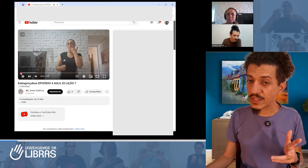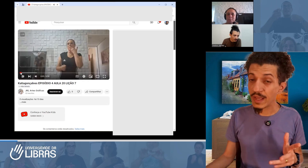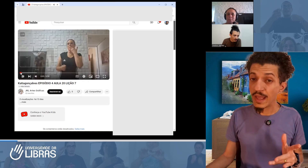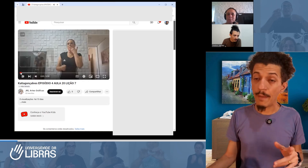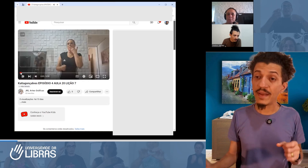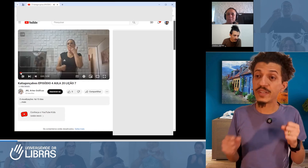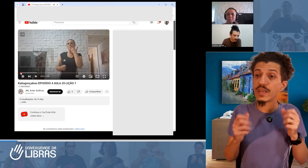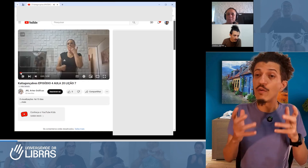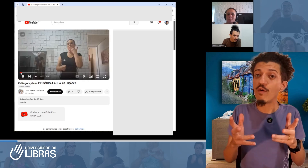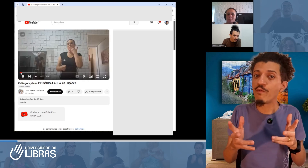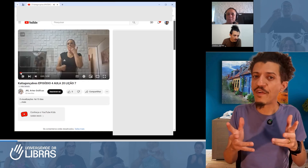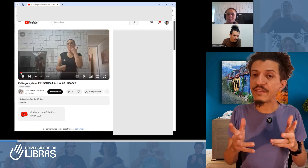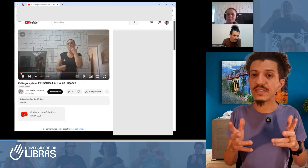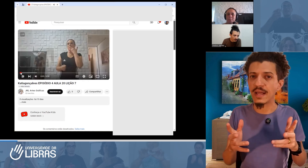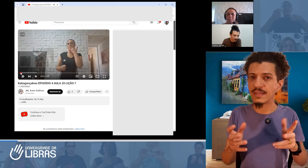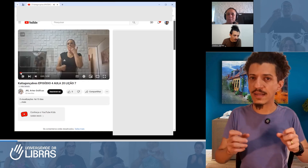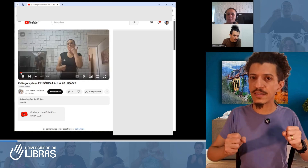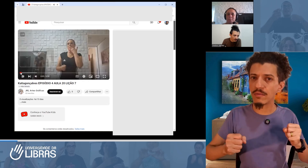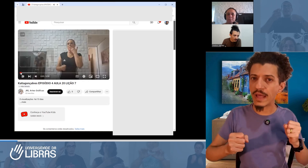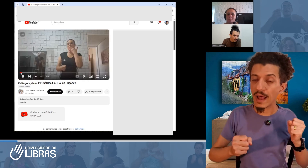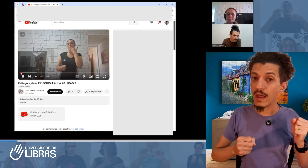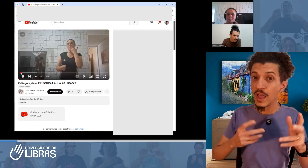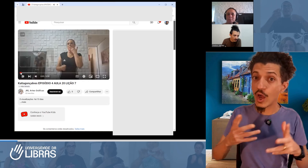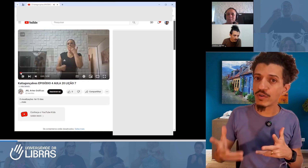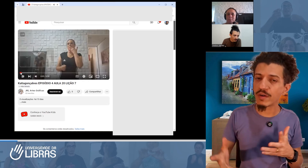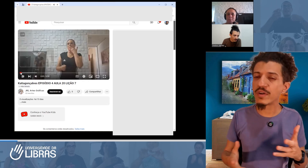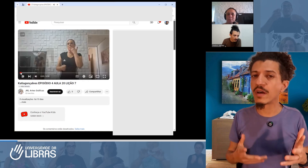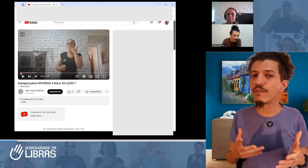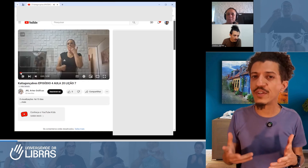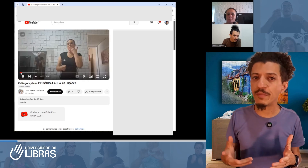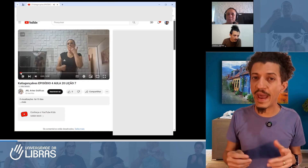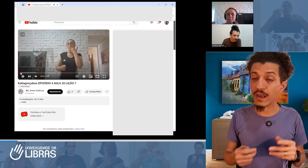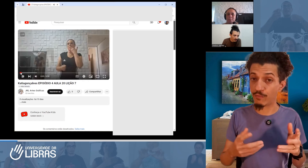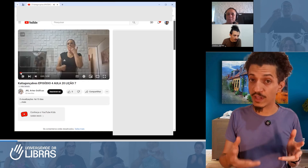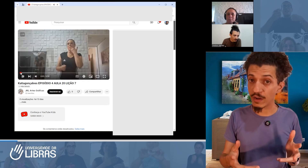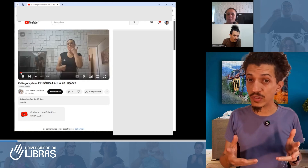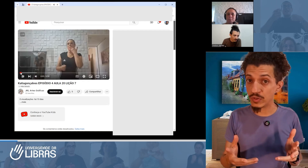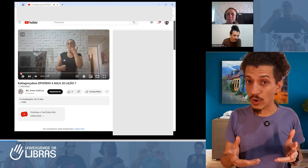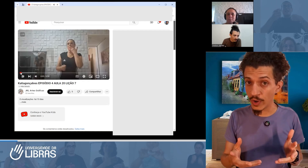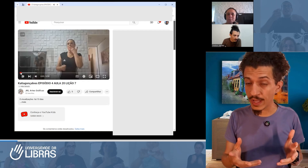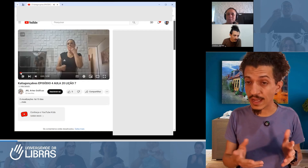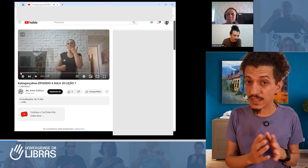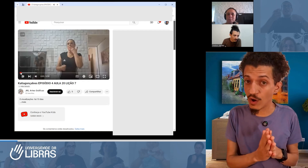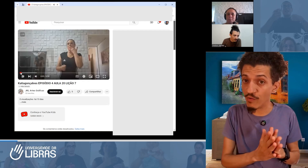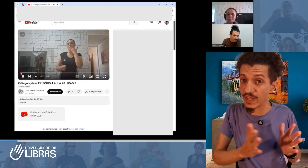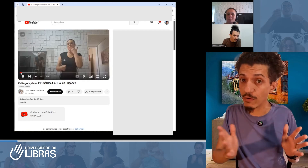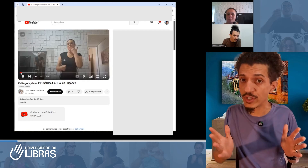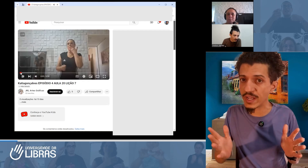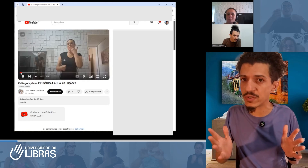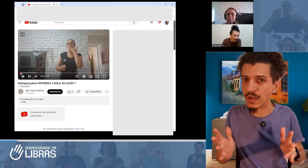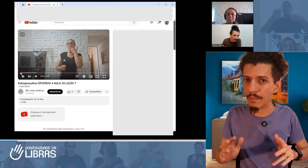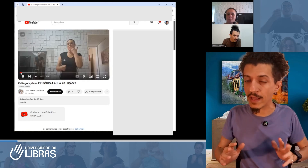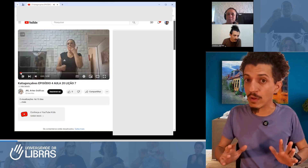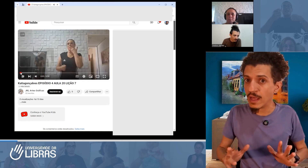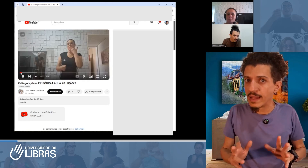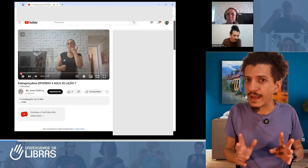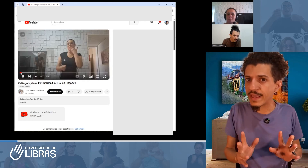à medida em que eu vou vendo a sinalização dela, eu já vou dando feedback, vou dando a orientação, vou dando o direcionamento daquilo que ela